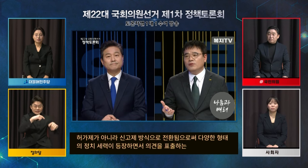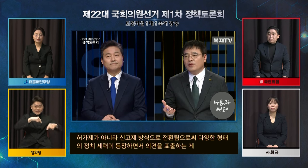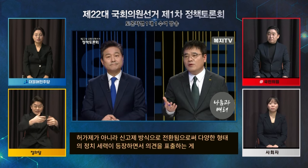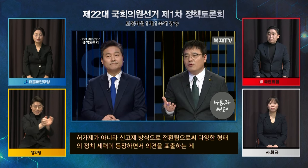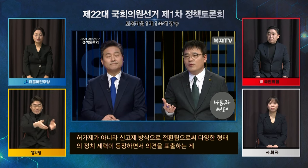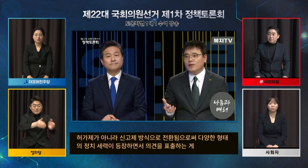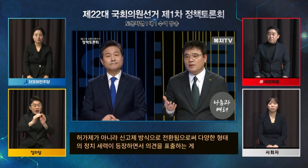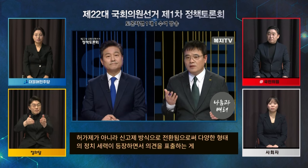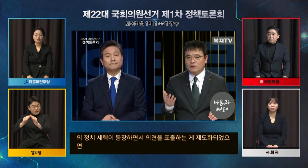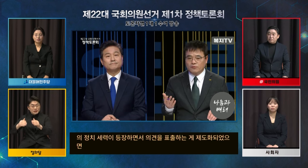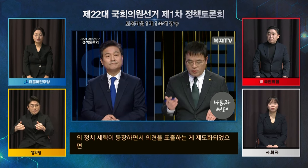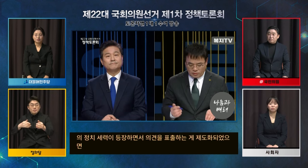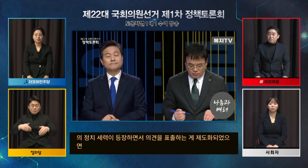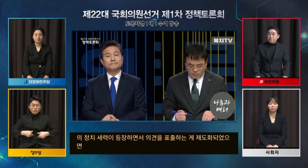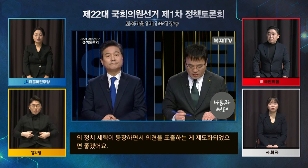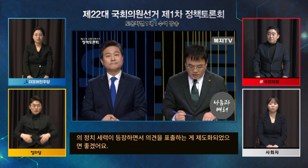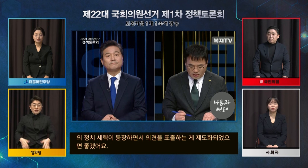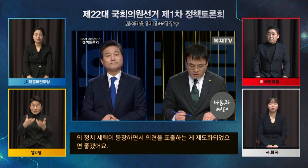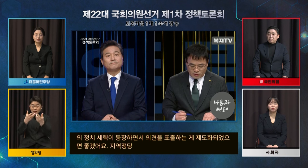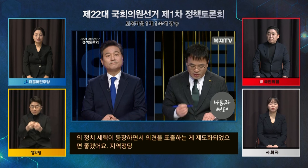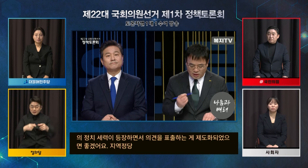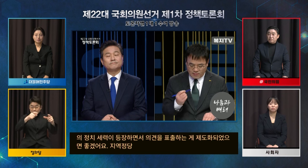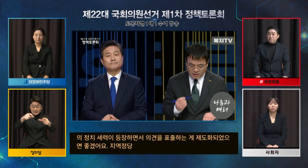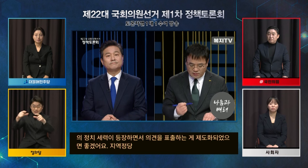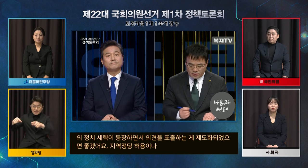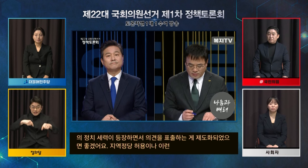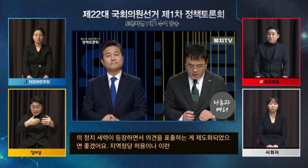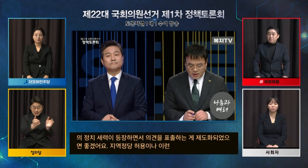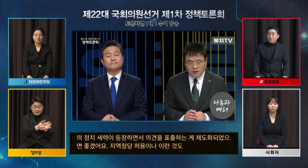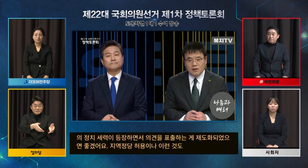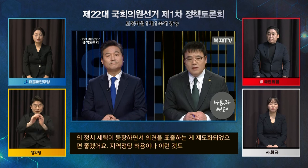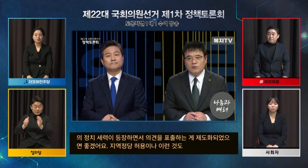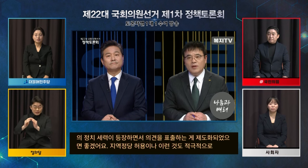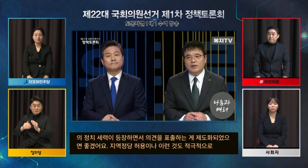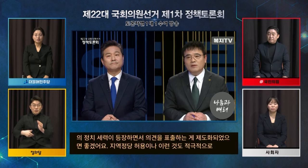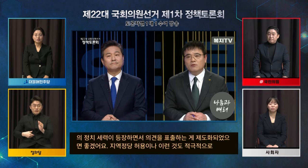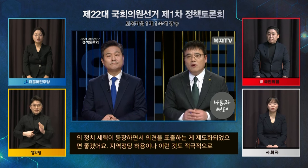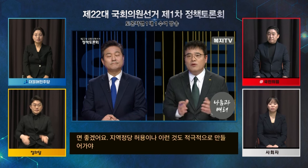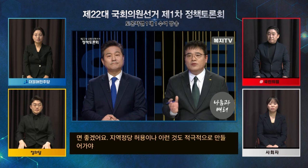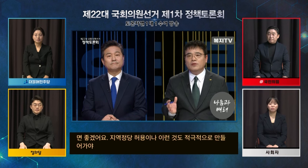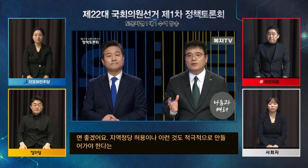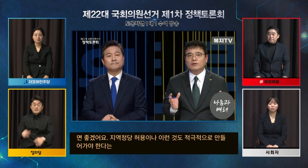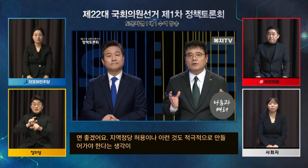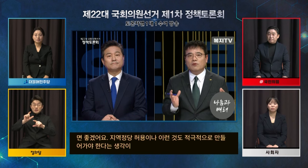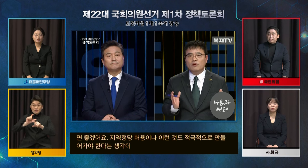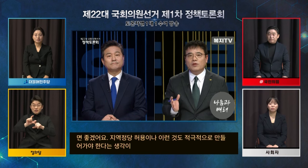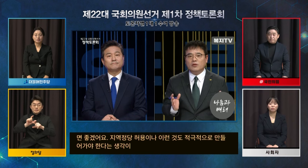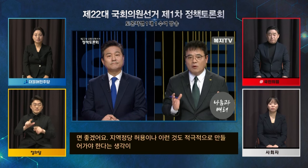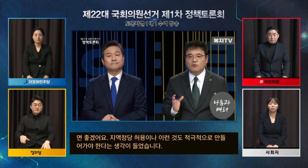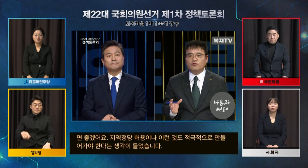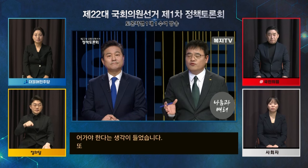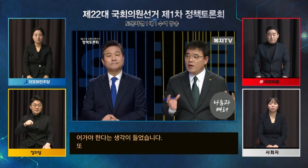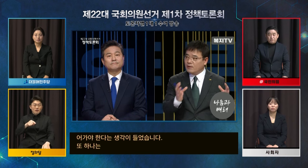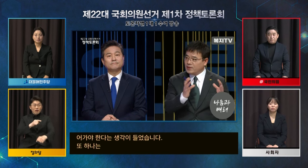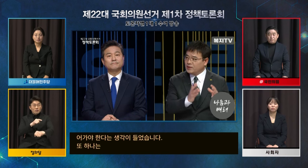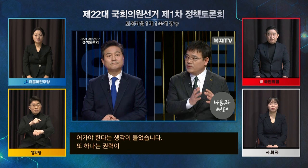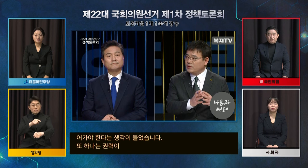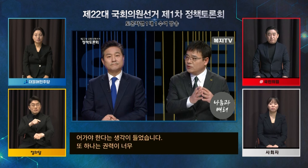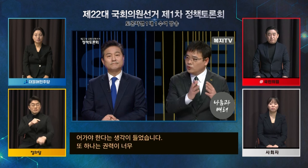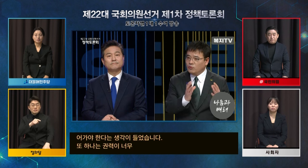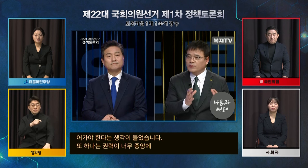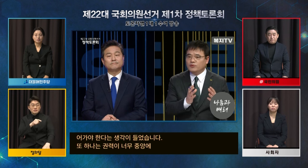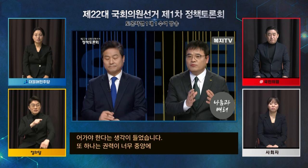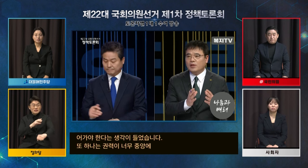지역정당의 허용이라든가 이런 것도 적극적으로 만들어가야 된다고 생각이 많이 들었습니다. 또 하나는 권력적인 권력이 너무 중앙에